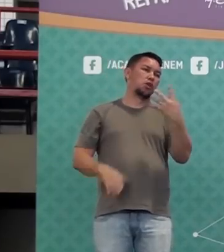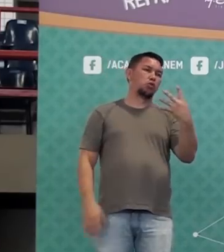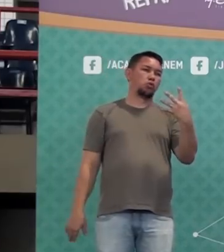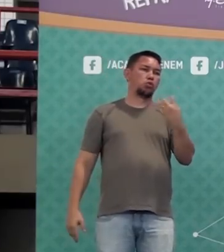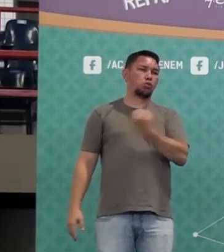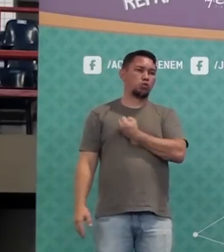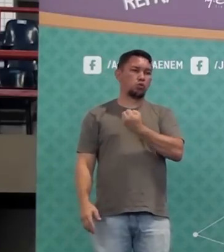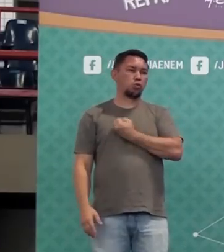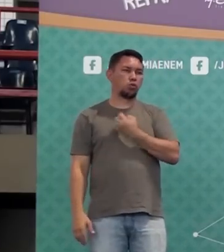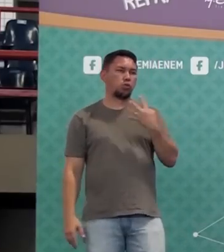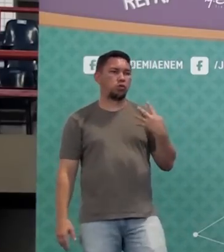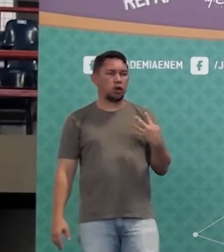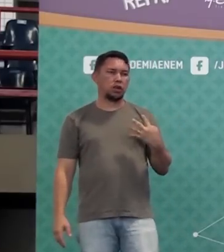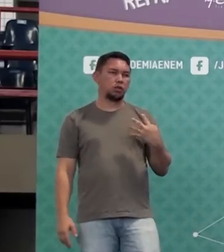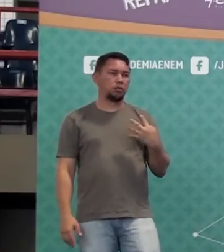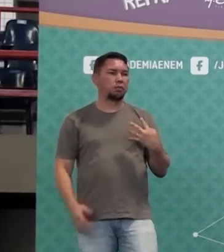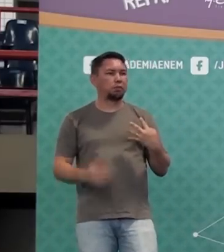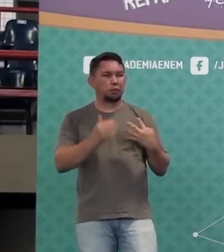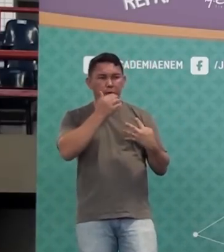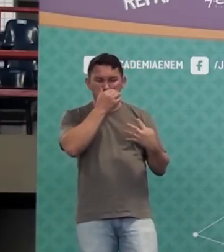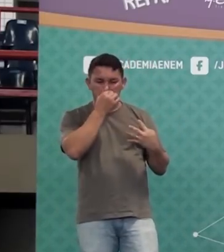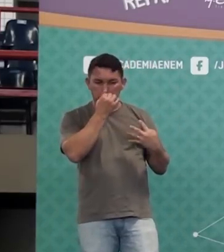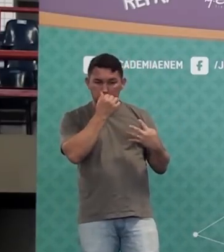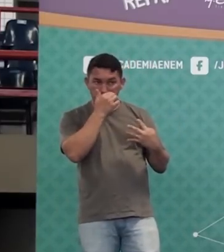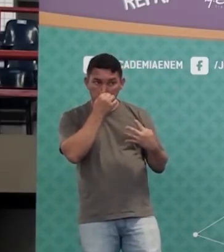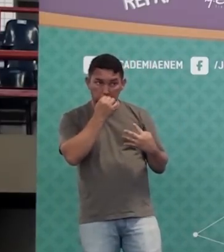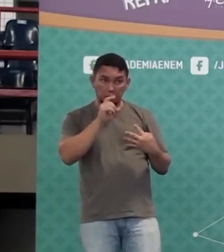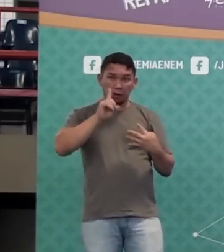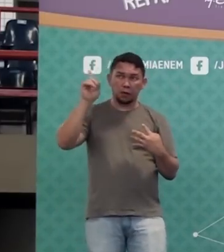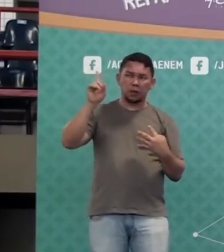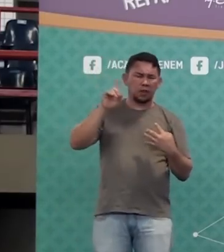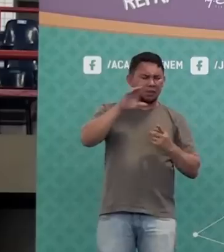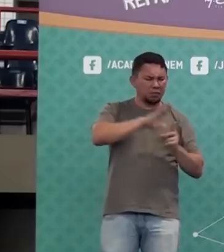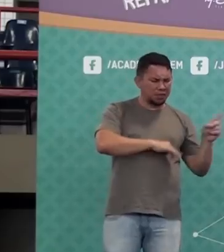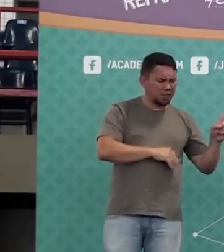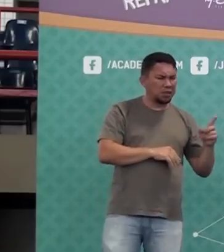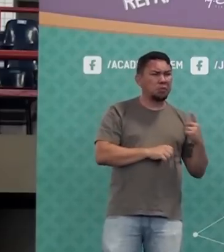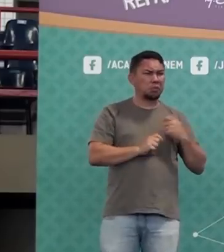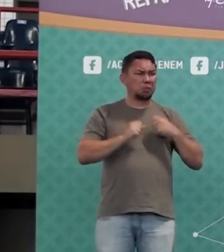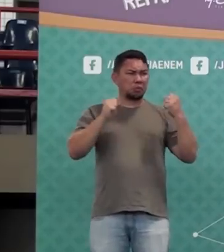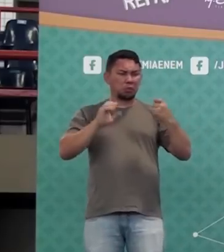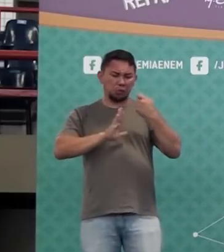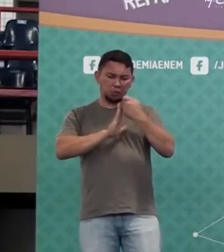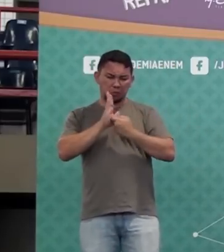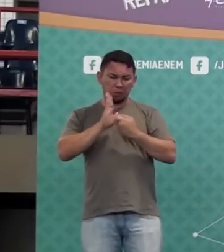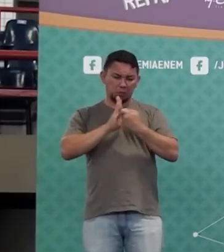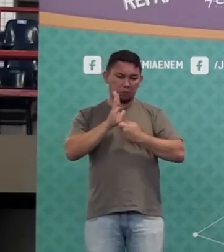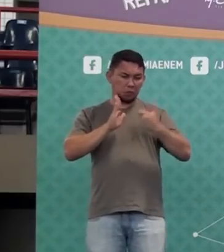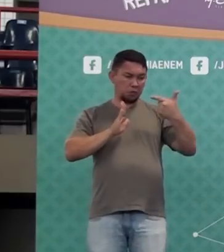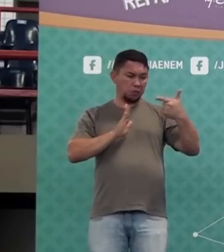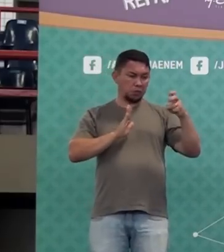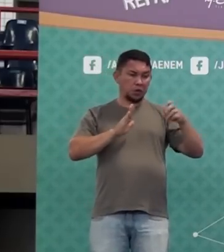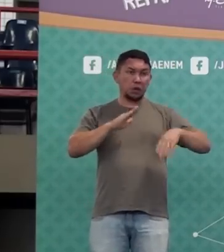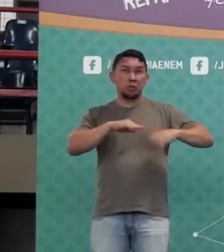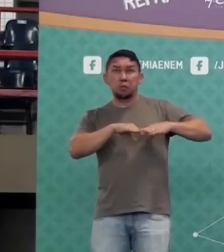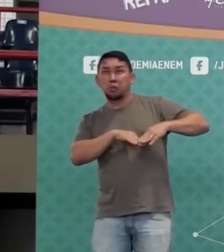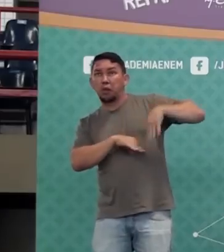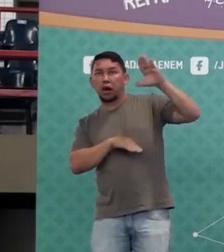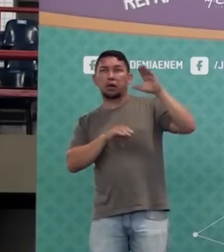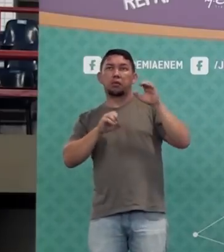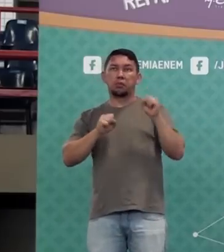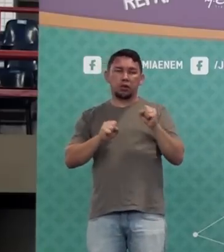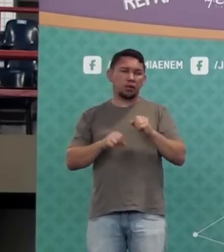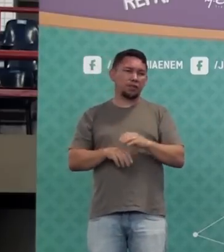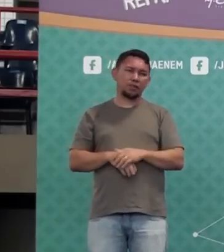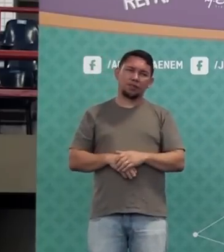muito ponto por linha não escrita. E ele está perguntando se pode escrever mais de 25. Não,